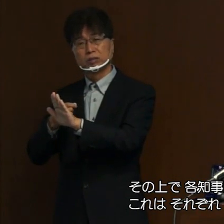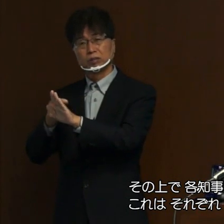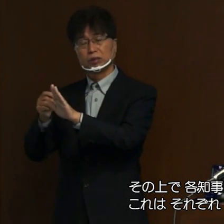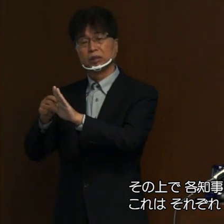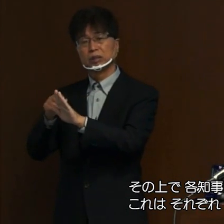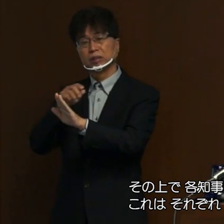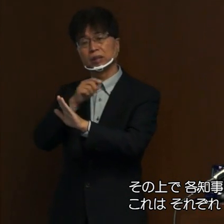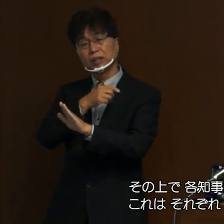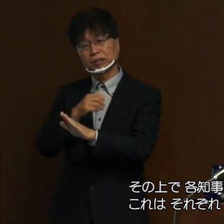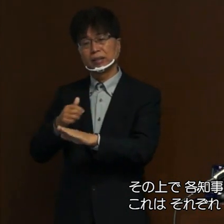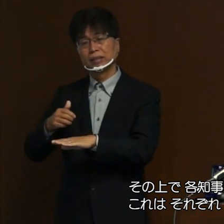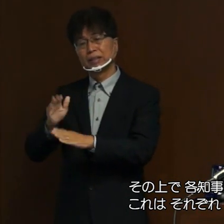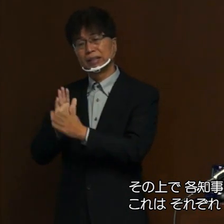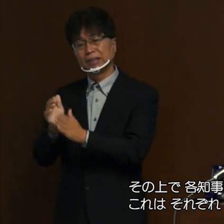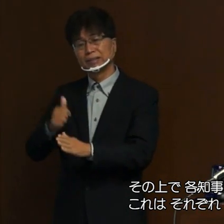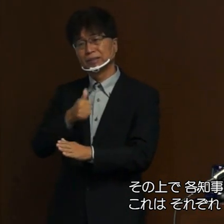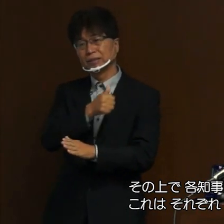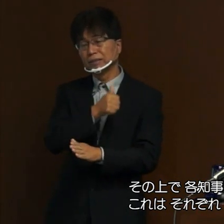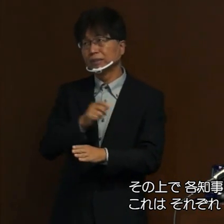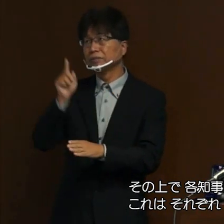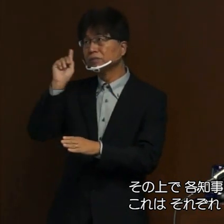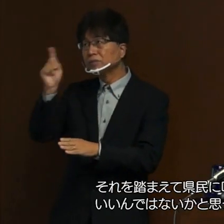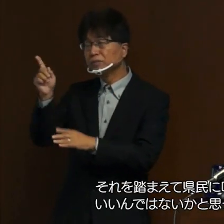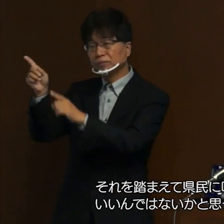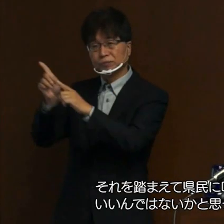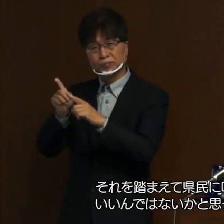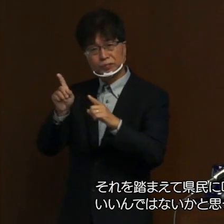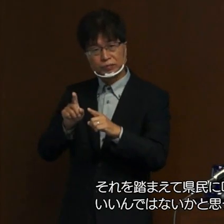実情、これバラバラなのでそれぞれですね、